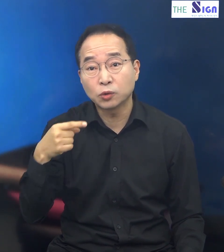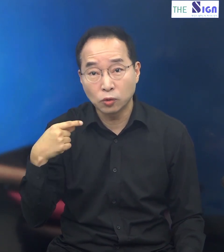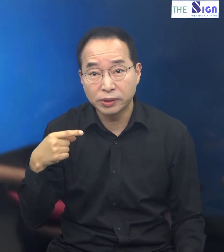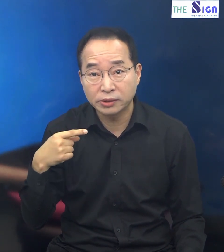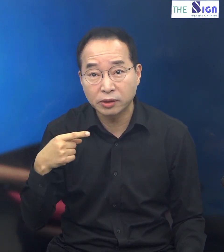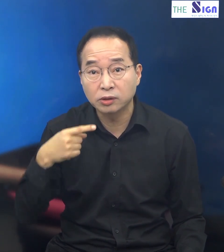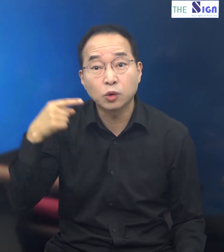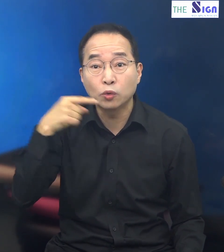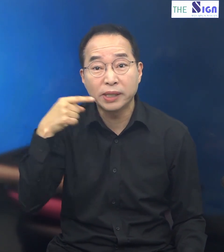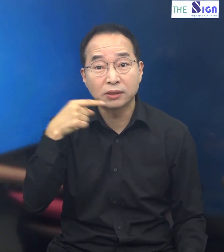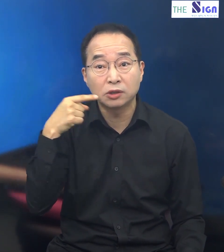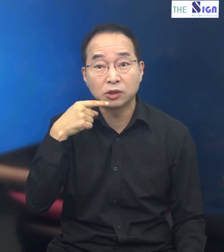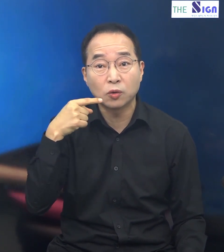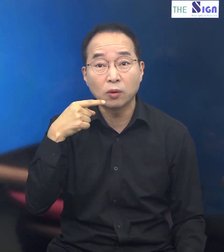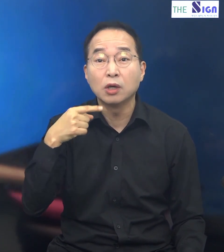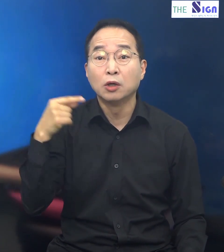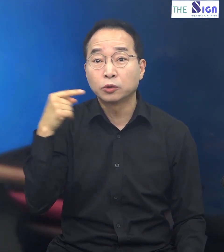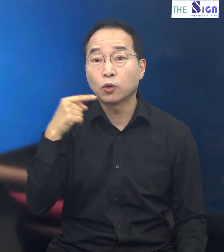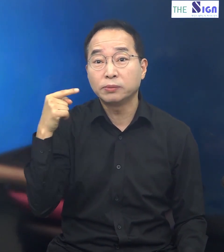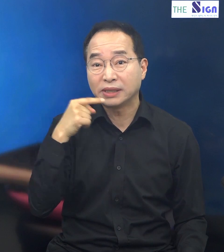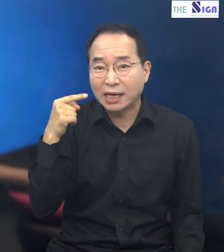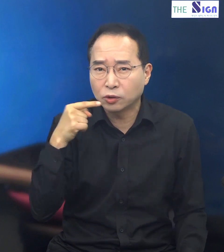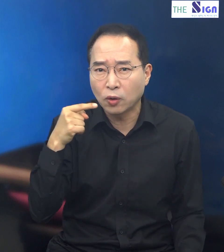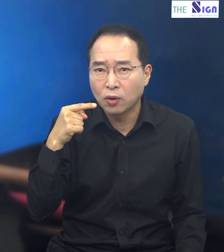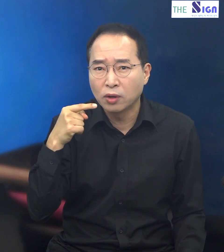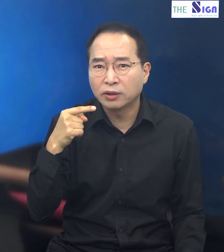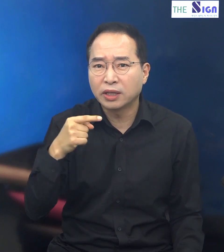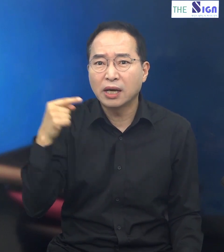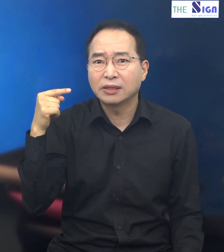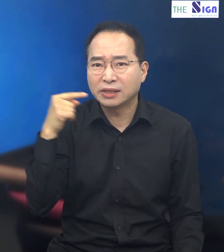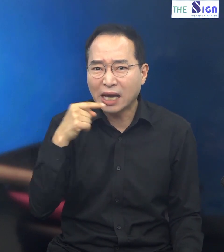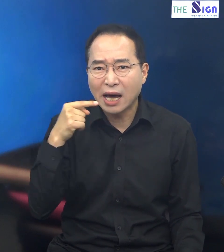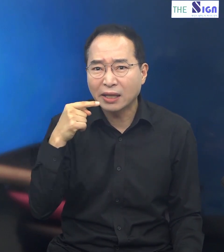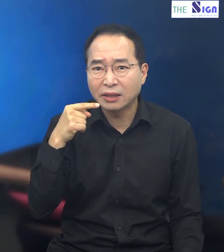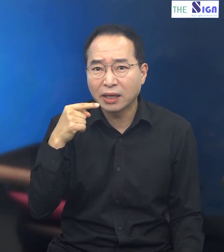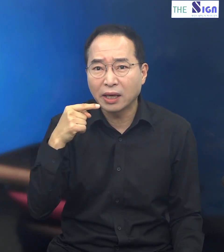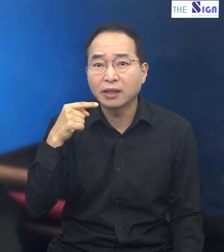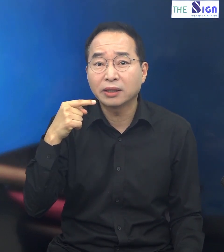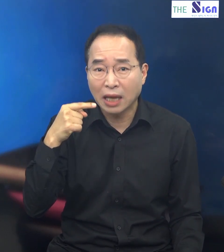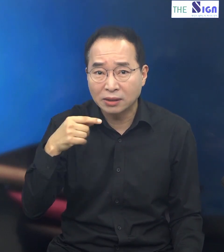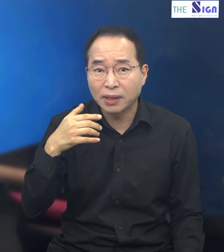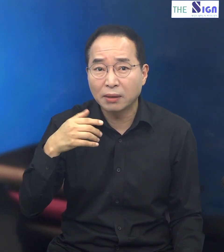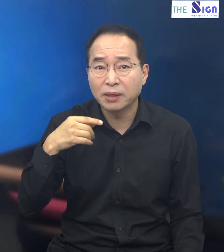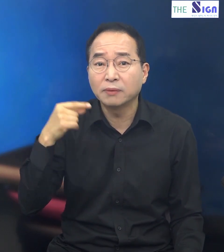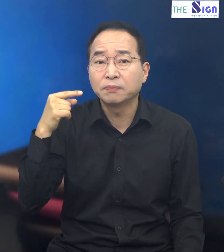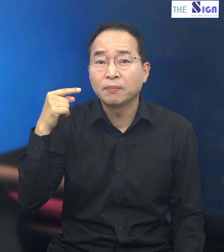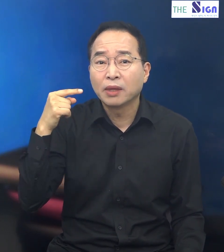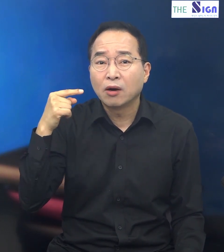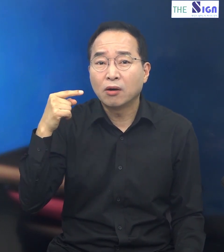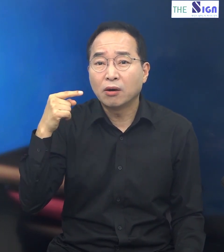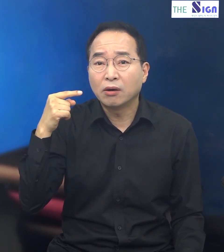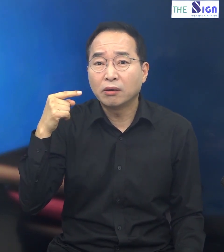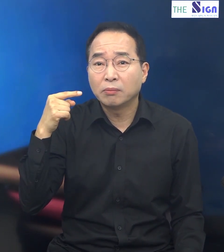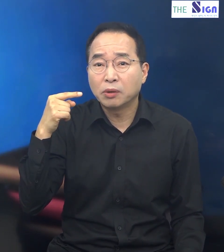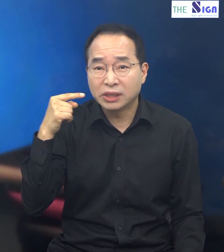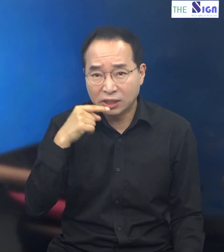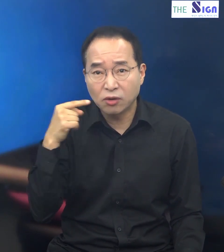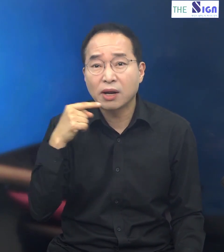소금으로 했어요. 그래서 소금이라는 뜻도 있고 소금이 짜죠. 그러니까 짠 게 다시 말하면 뭐